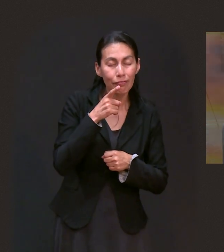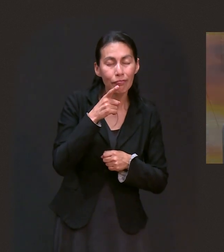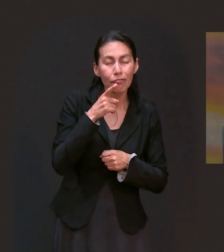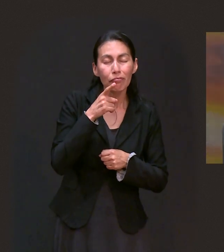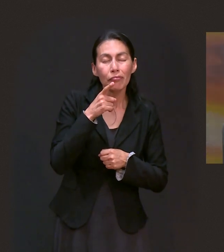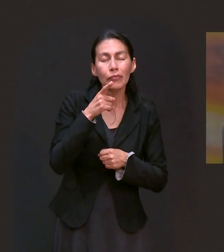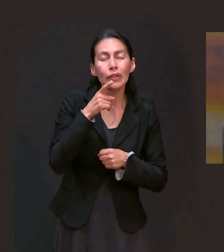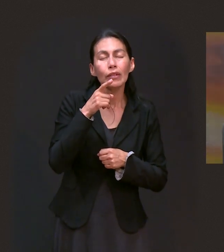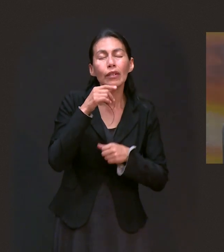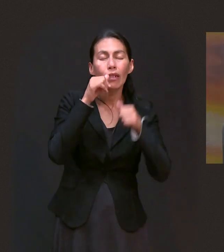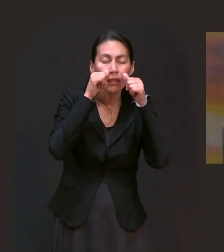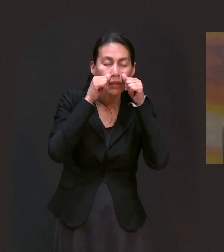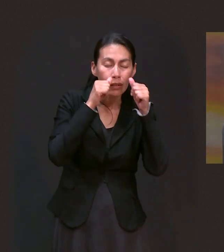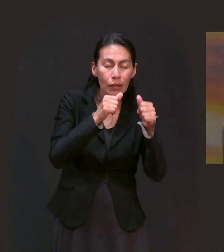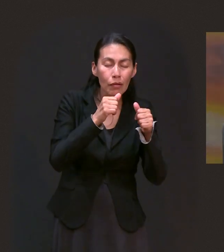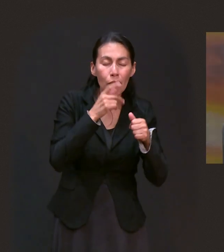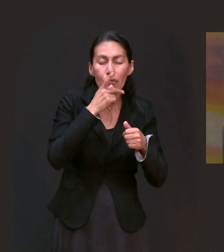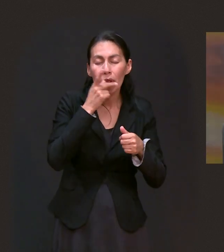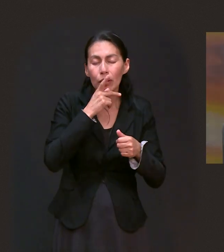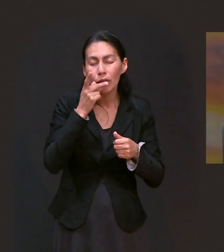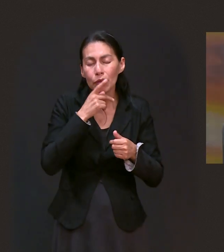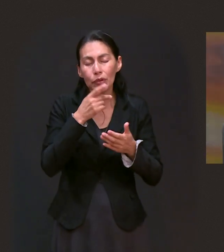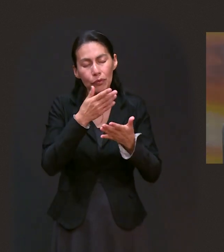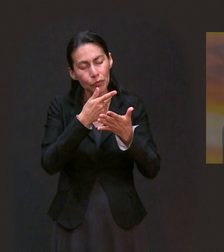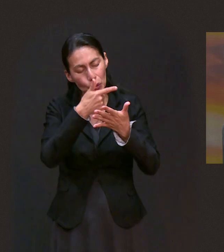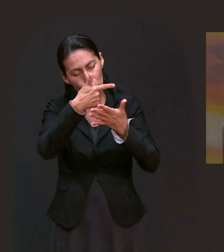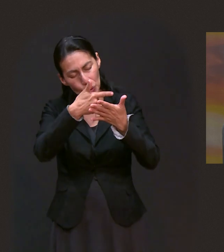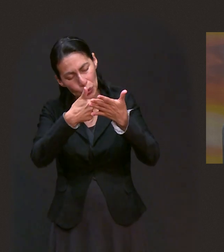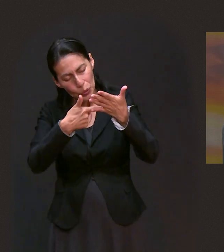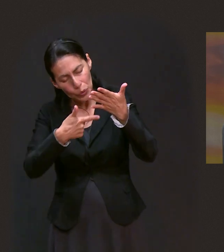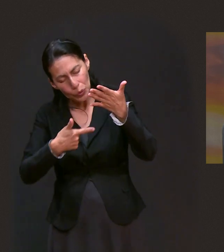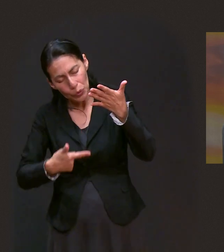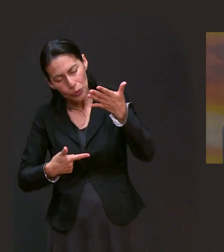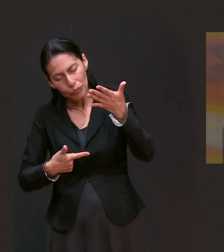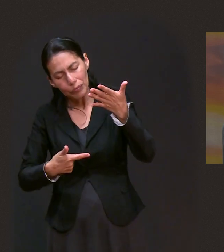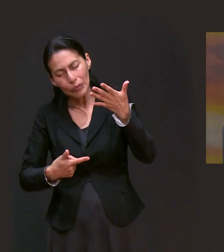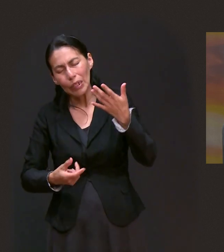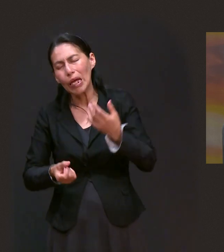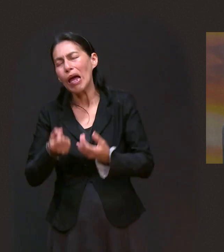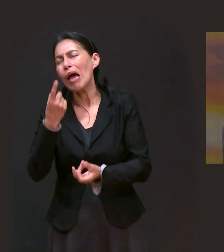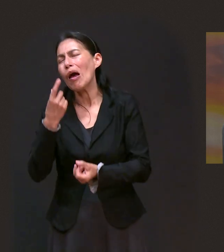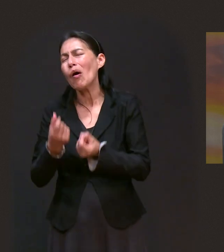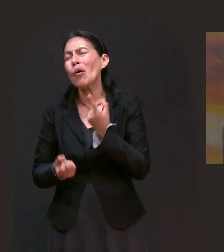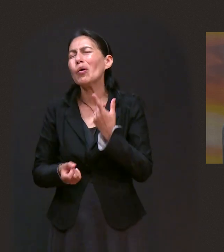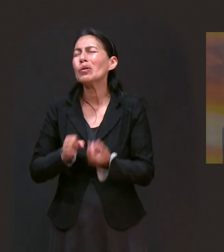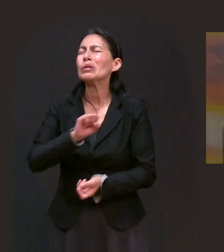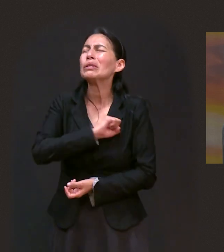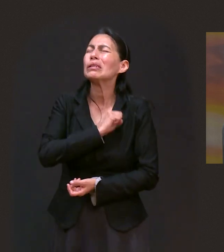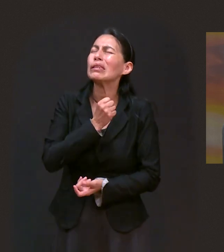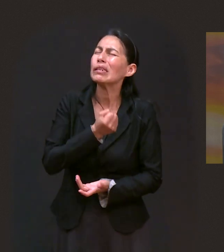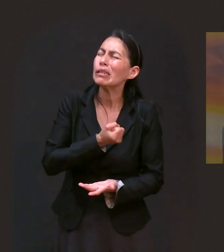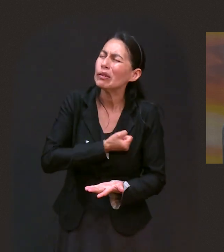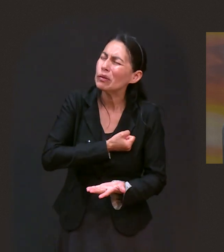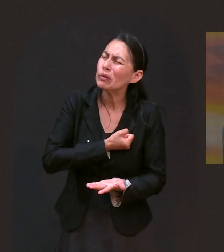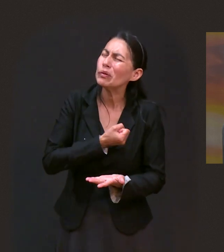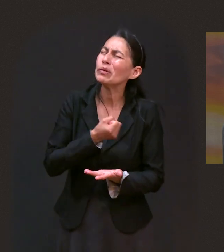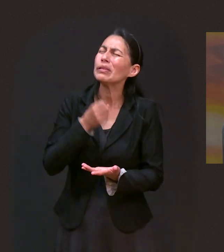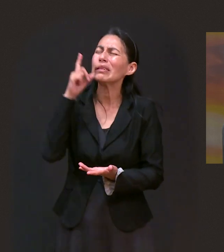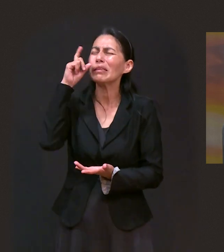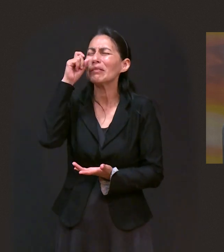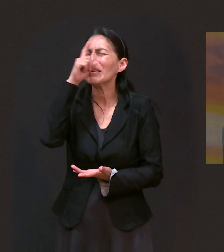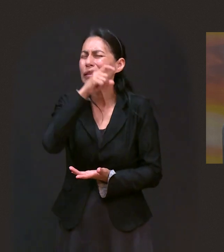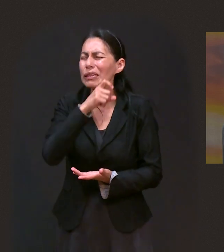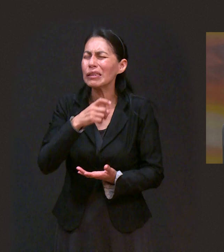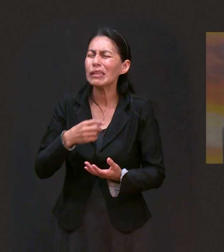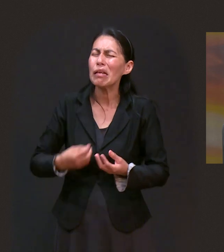tiene tal vez connotaciones muy muy extremas porque hablan de la